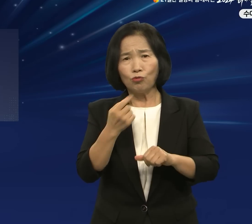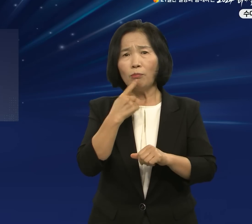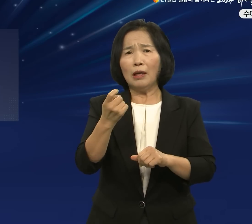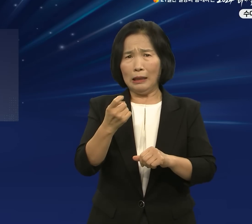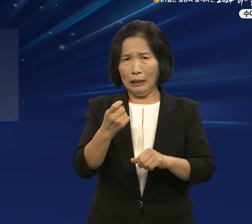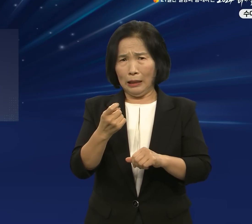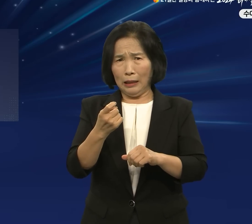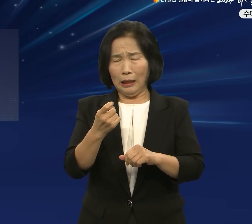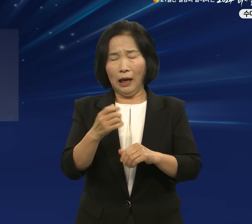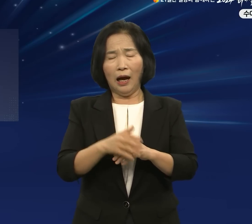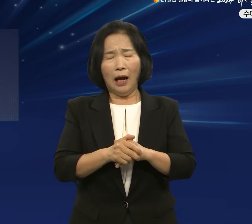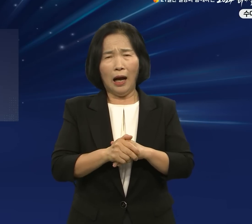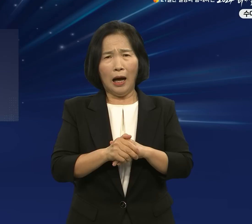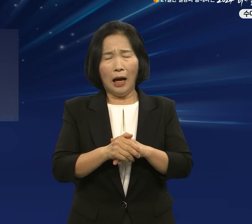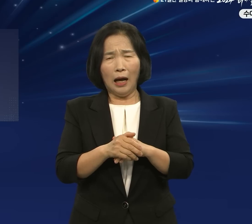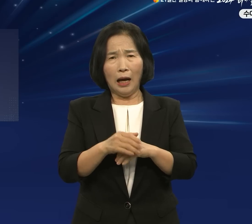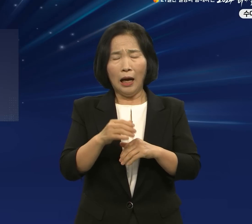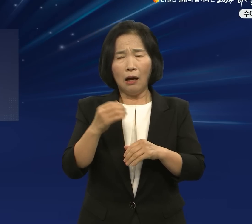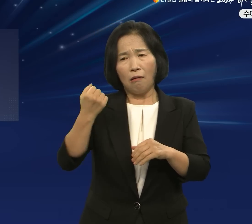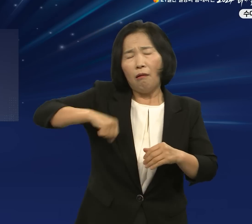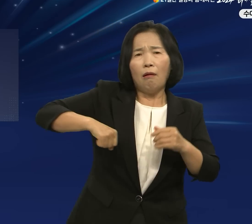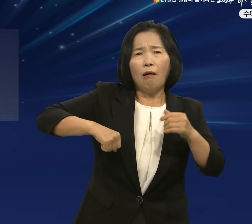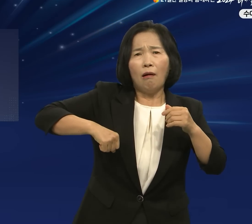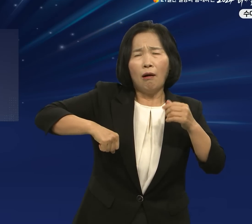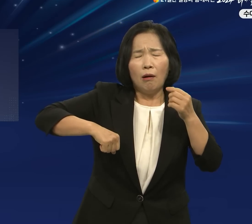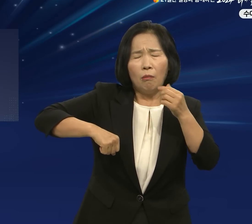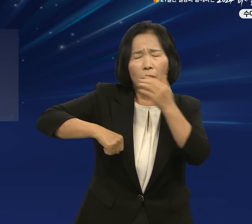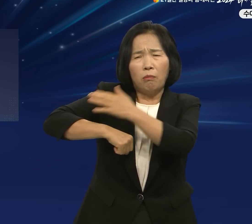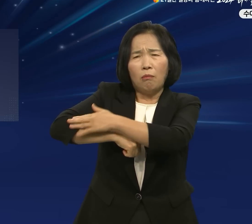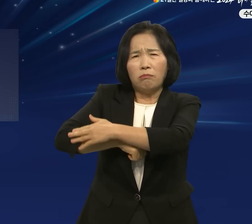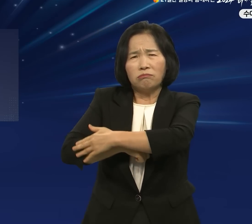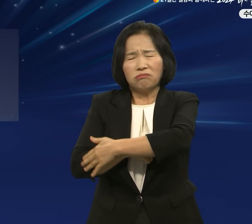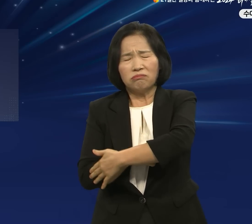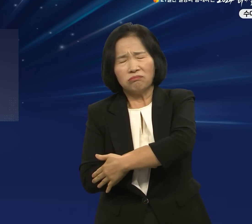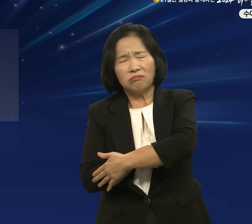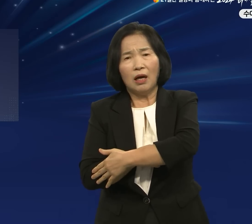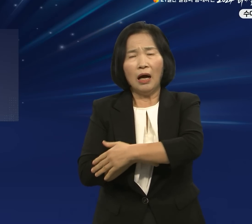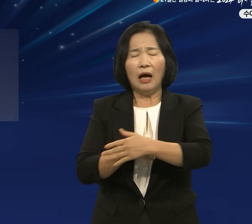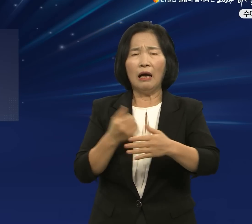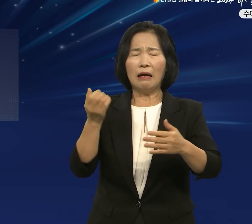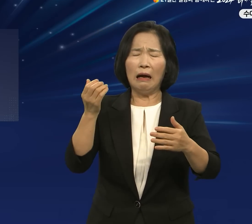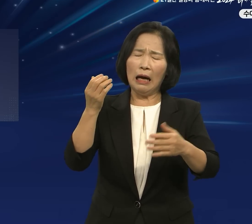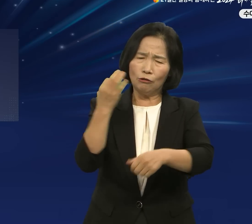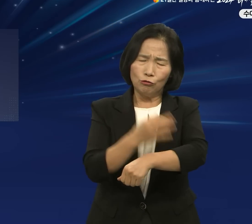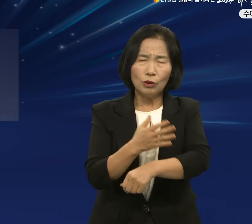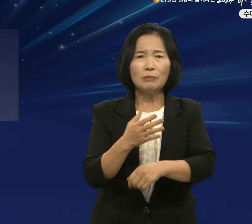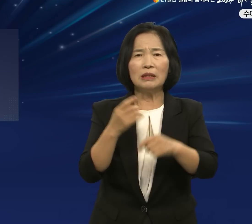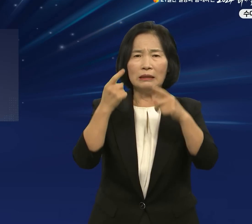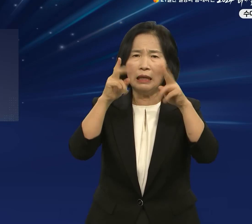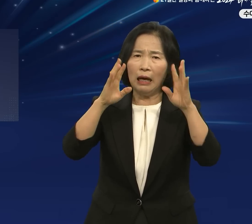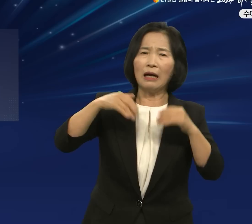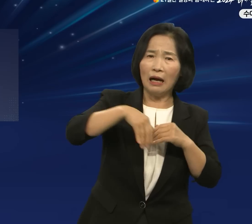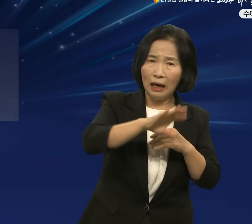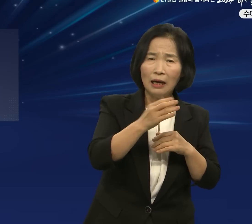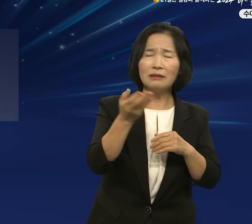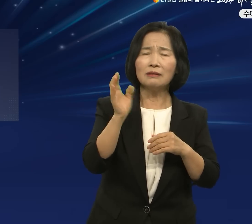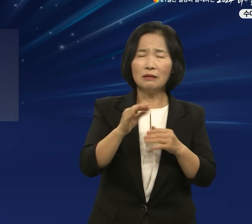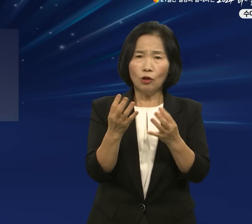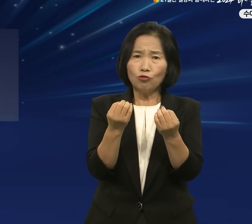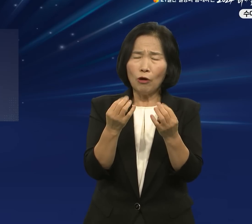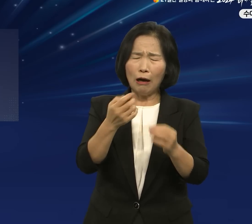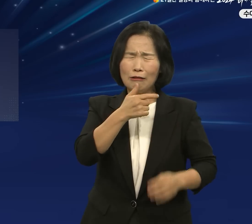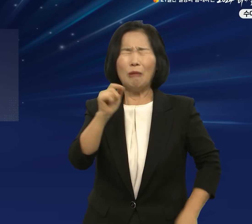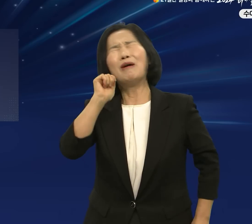아버지 뜻대로 그 역을 못하고 공대를 갔는데 공대 수학이 왜 그리 어려운지 또 한 번 죽을